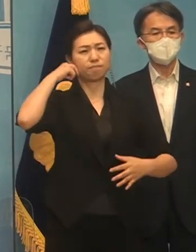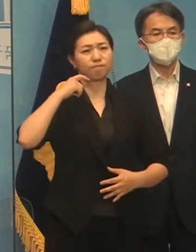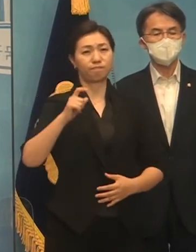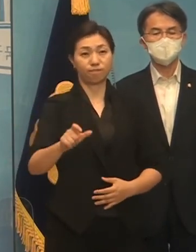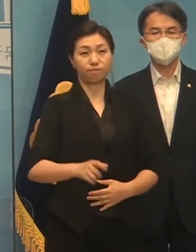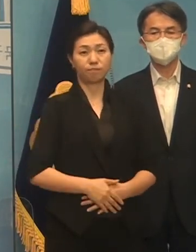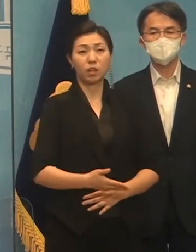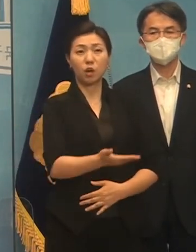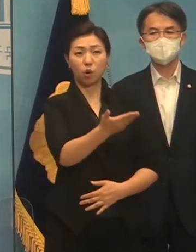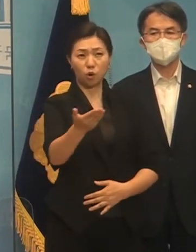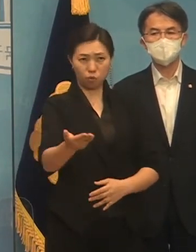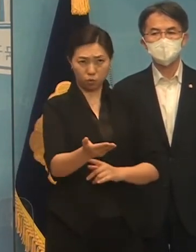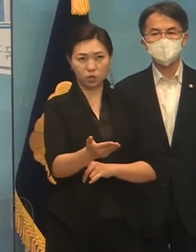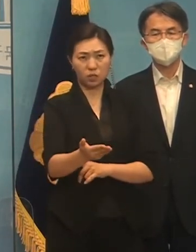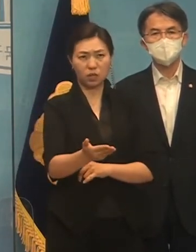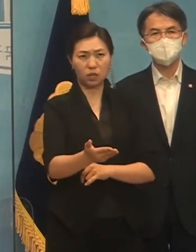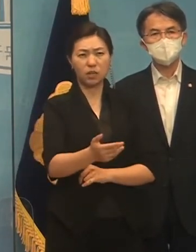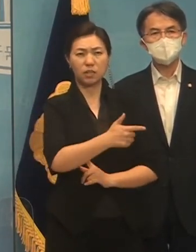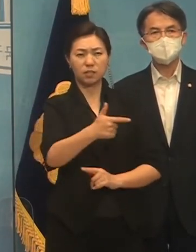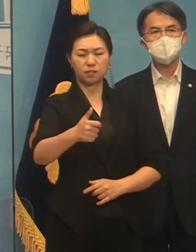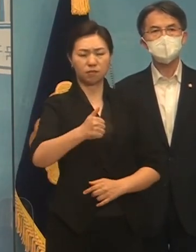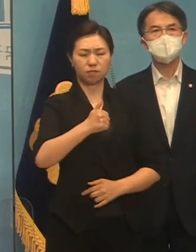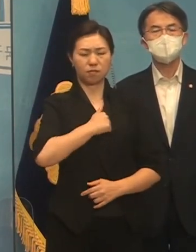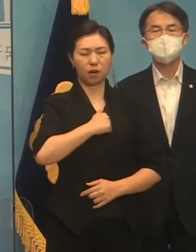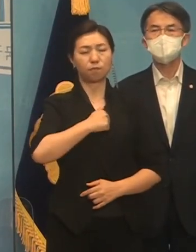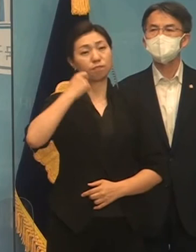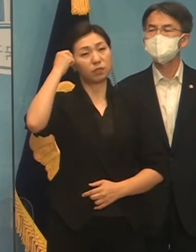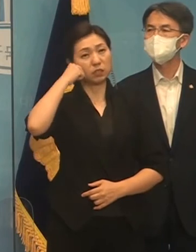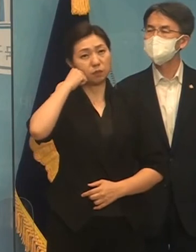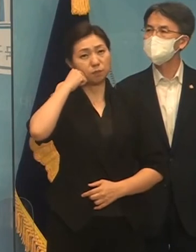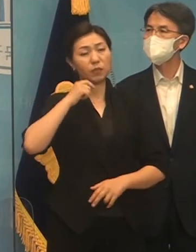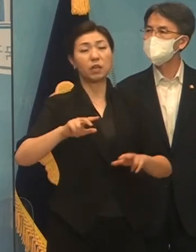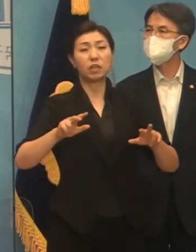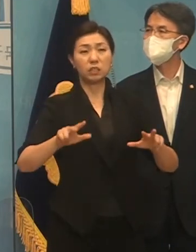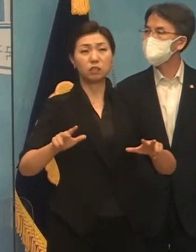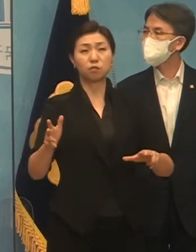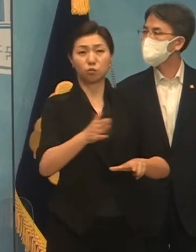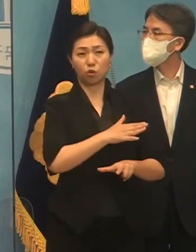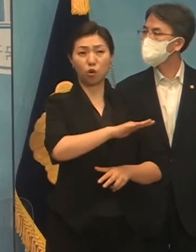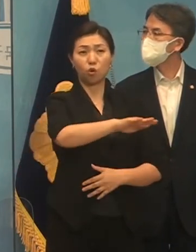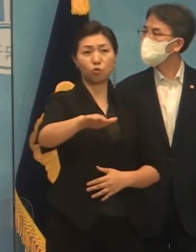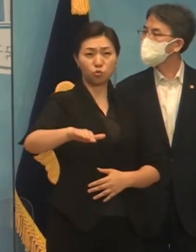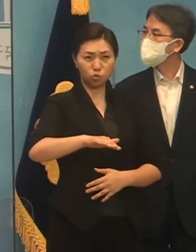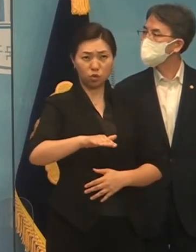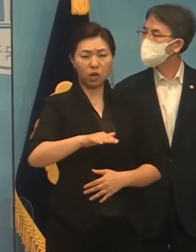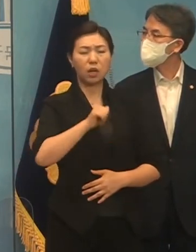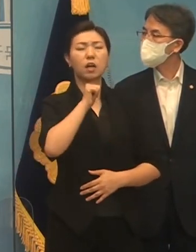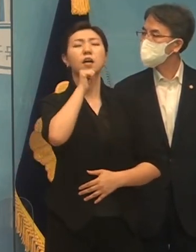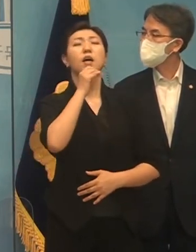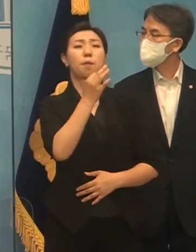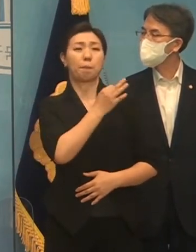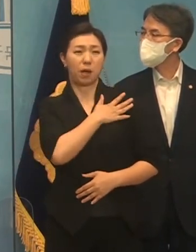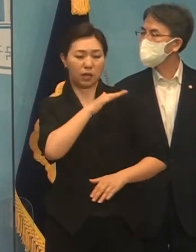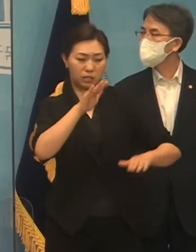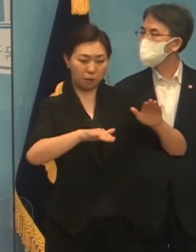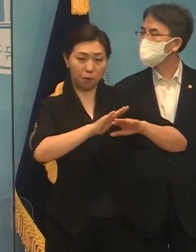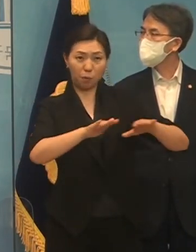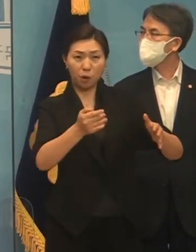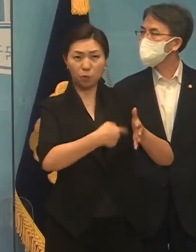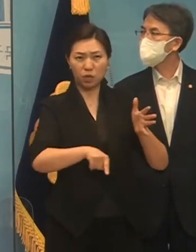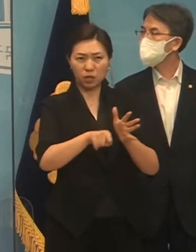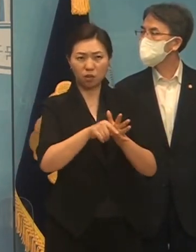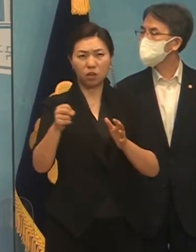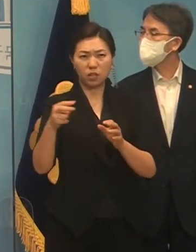당원 동지 여러분들에게 큰 자부심을 느낍니다. 이제 우리가 빈부격차를 물리치기 위해 다시 일어서야